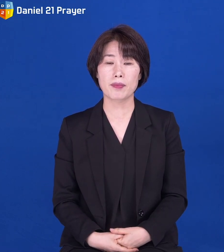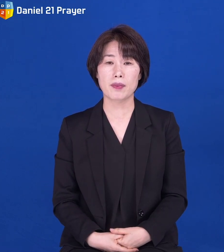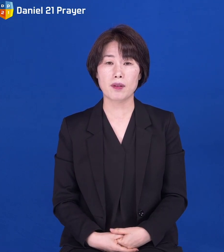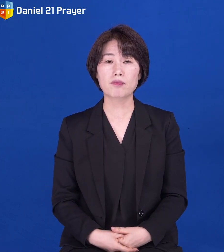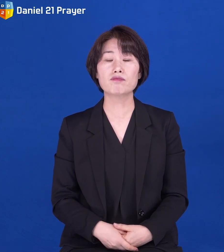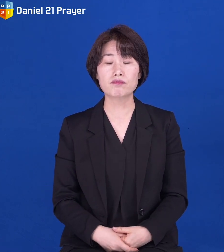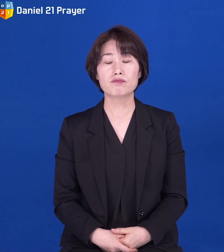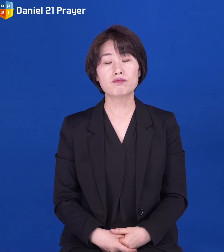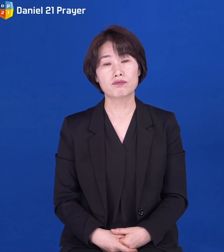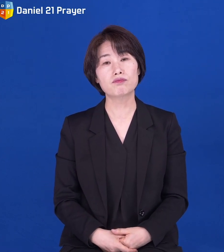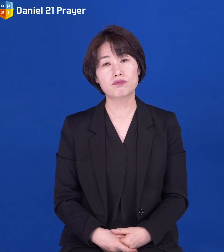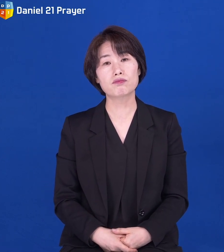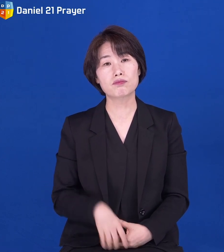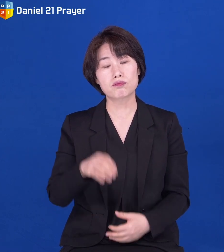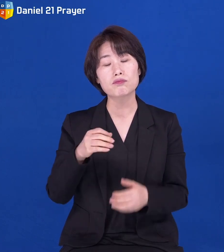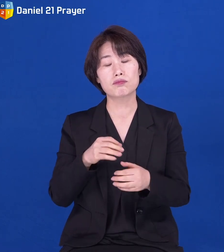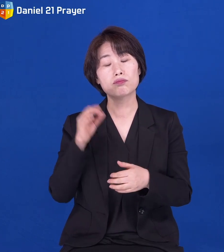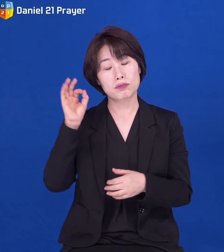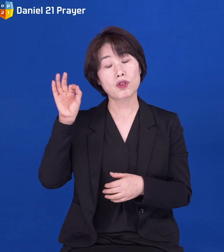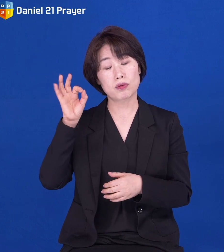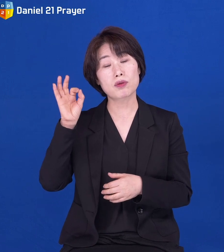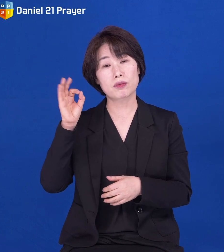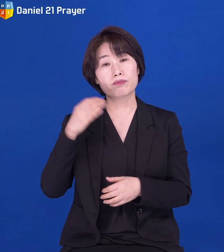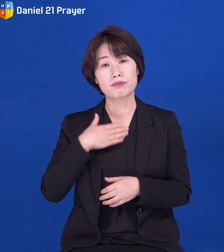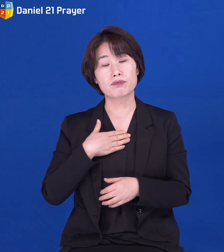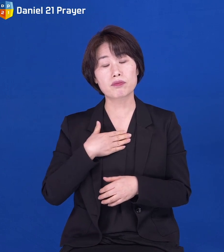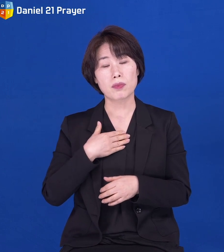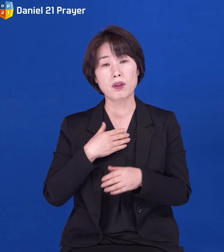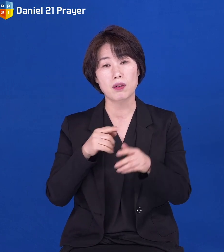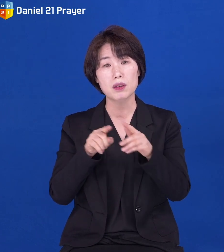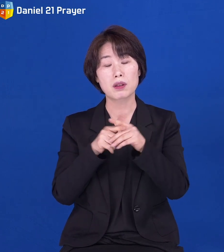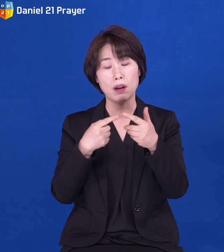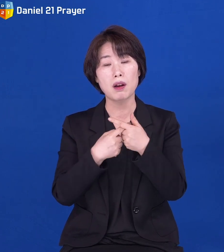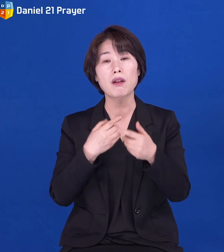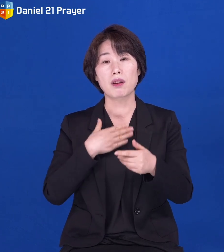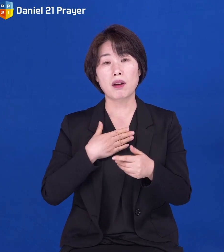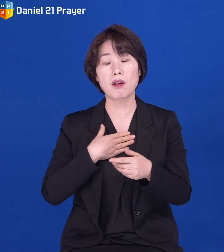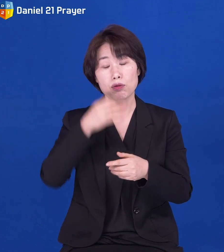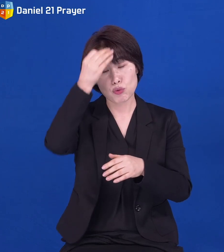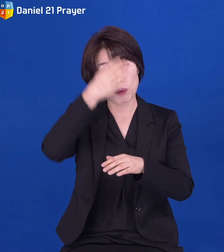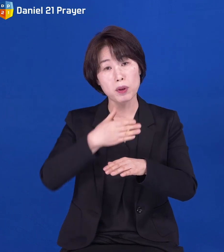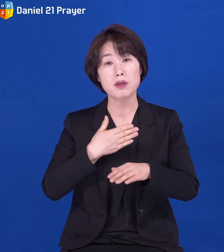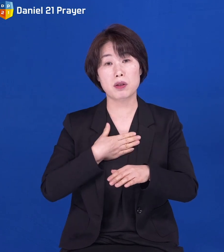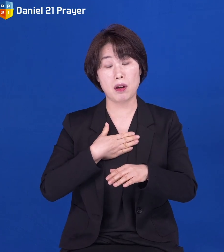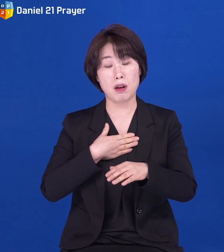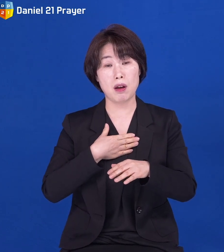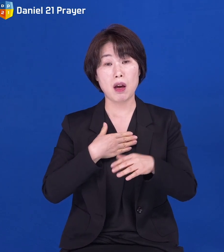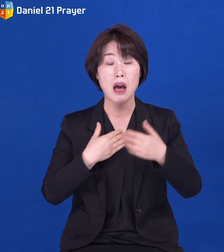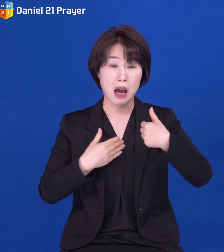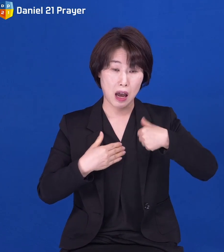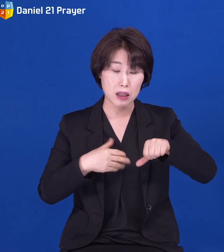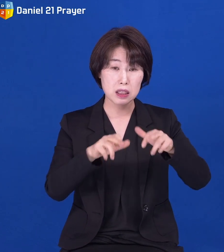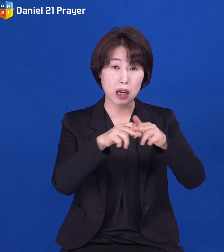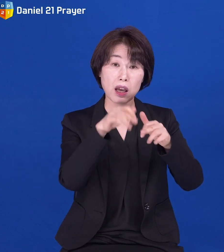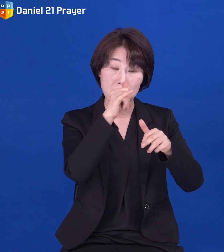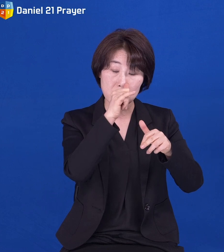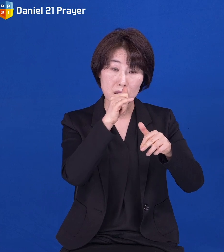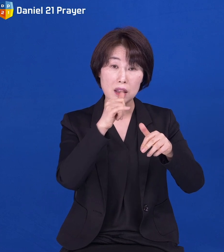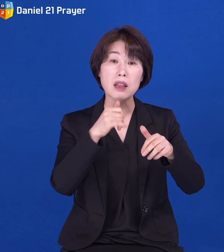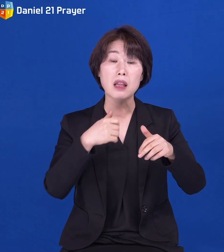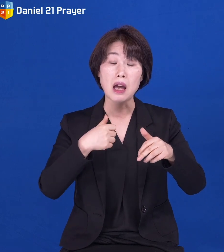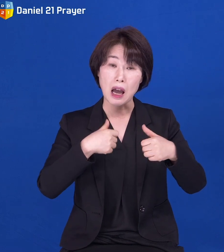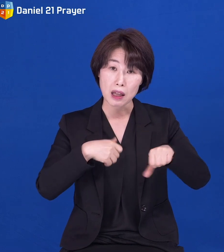있겠다. 가서 그냥 얘기하자. 그냥 죄송합니다. 제가 이런 아이를 보내면서 어머니들께 말씀을